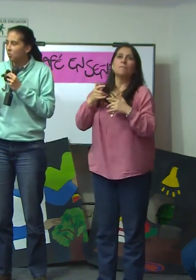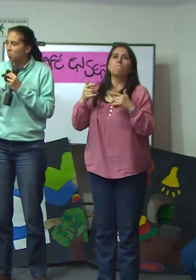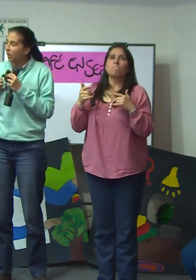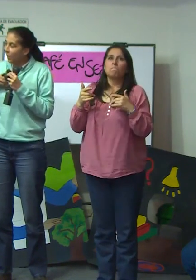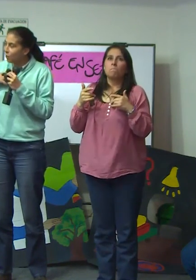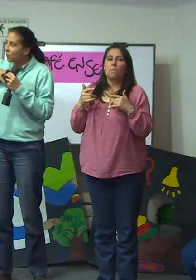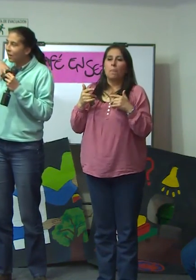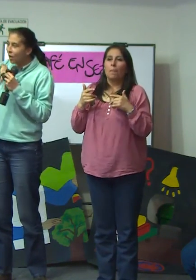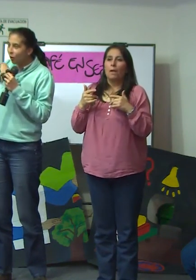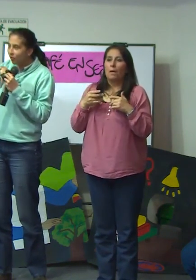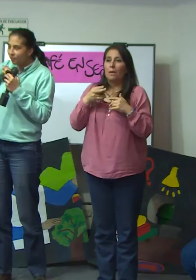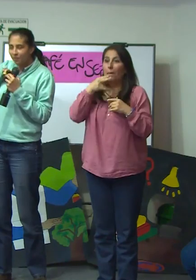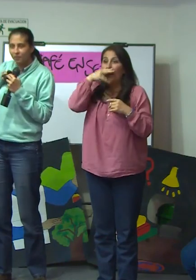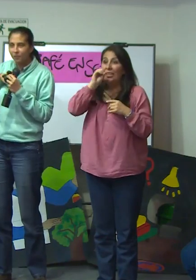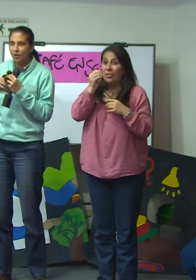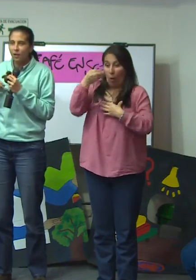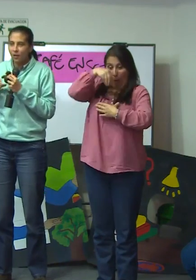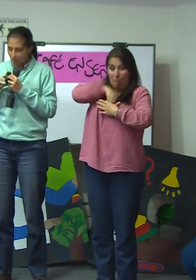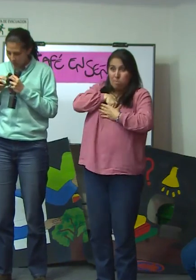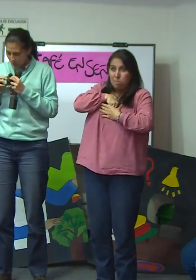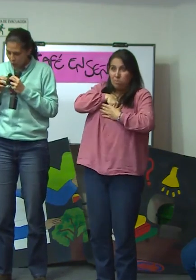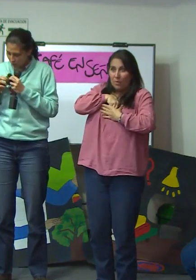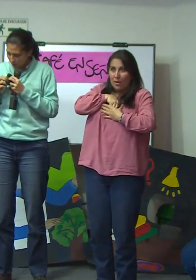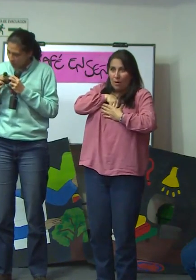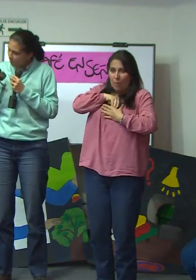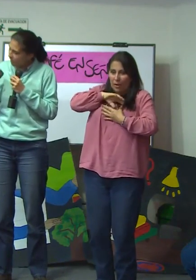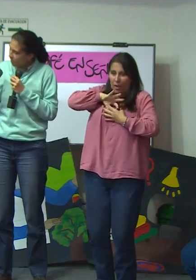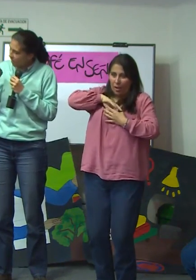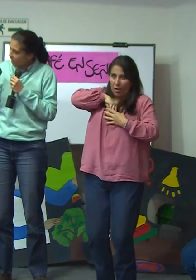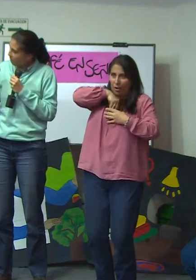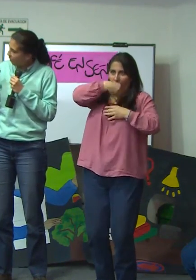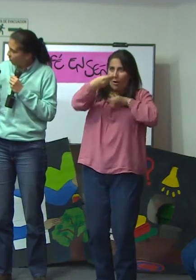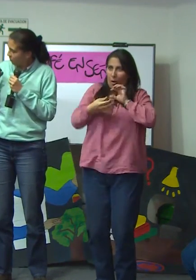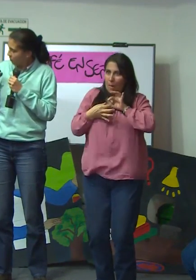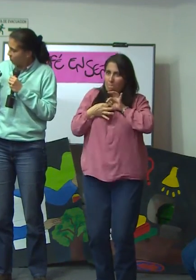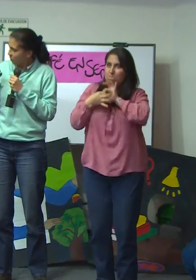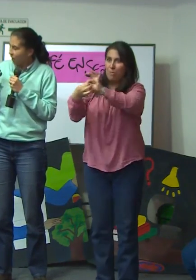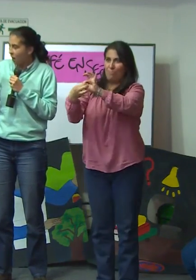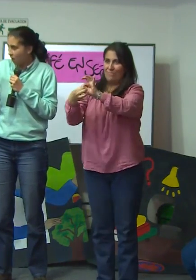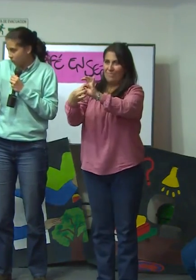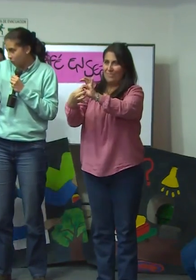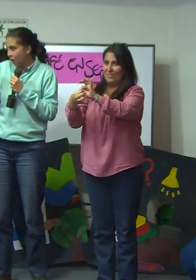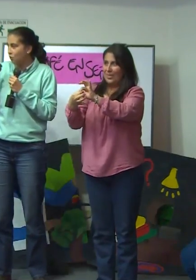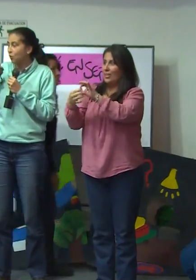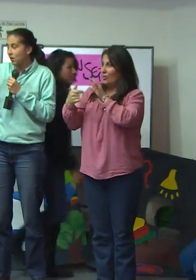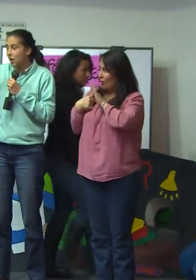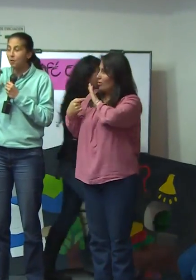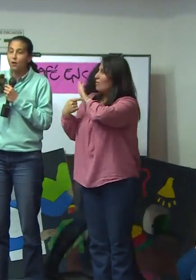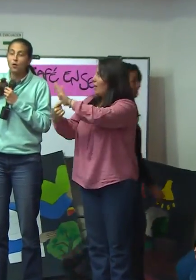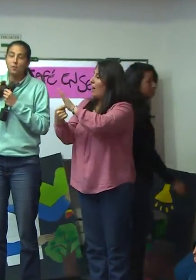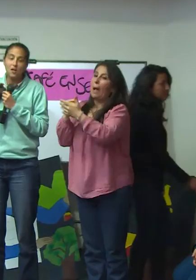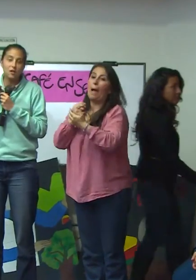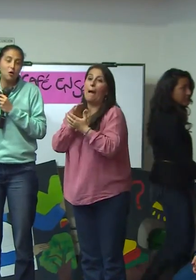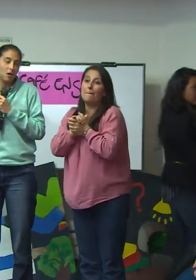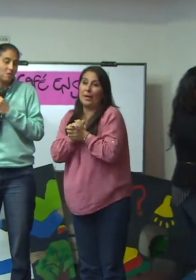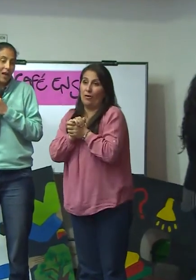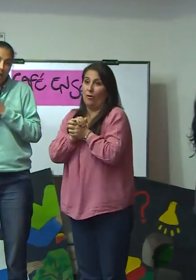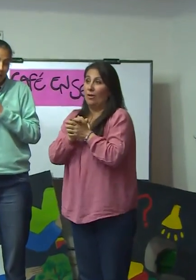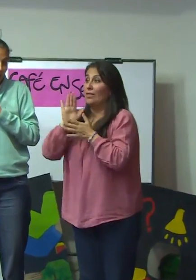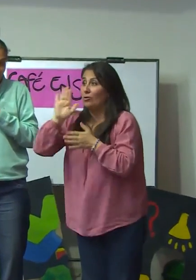mi niño interior. Y yo les quería presentar al amigo, porque no solo es de la profesora Esperanza, sino que a mí me encanta